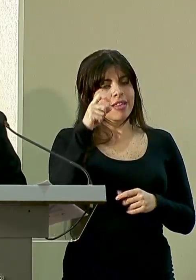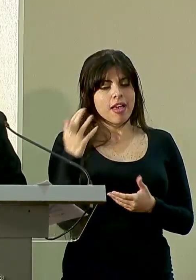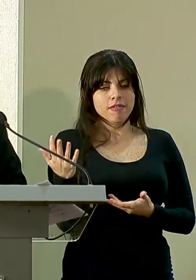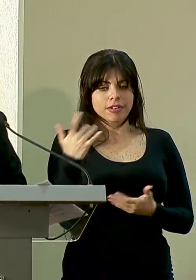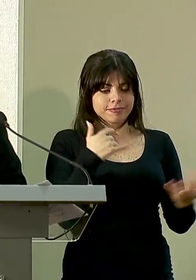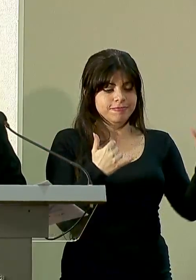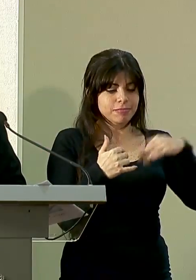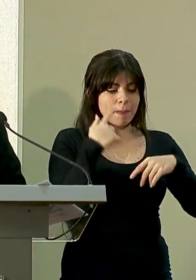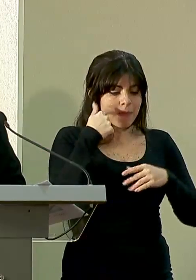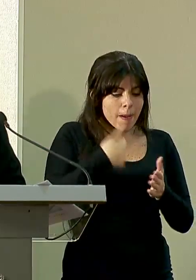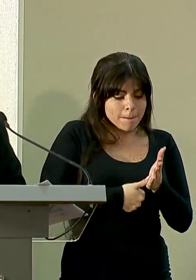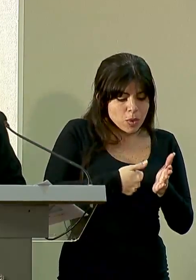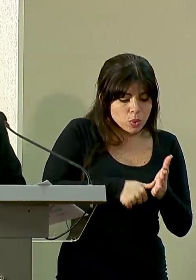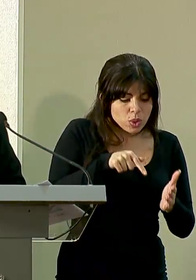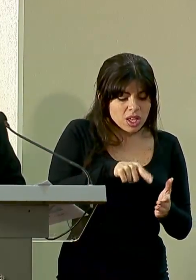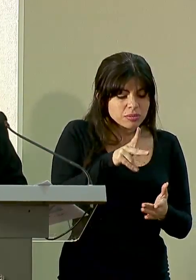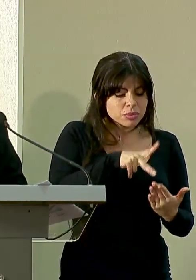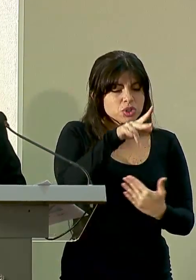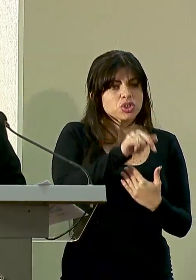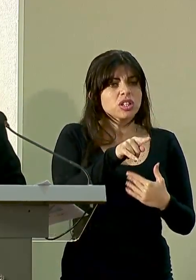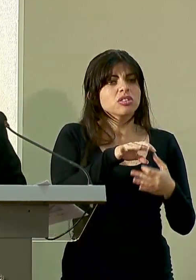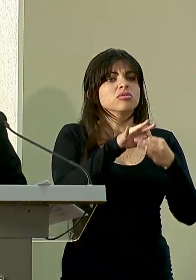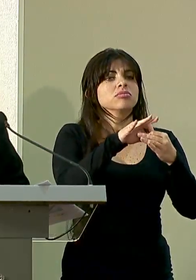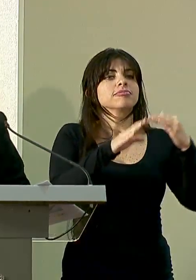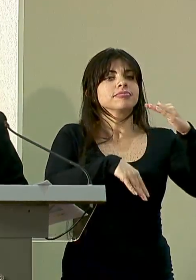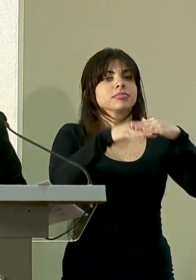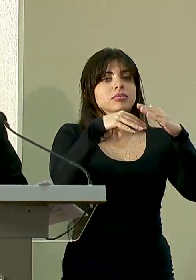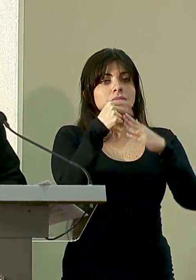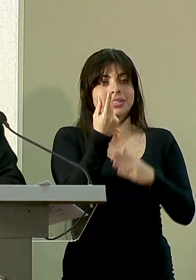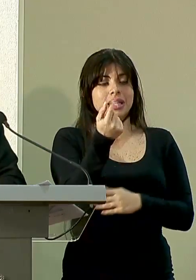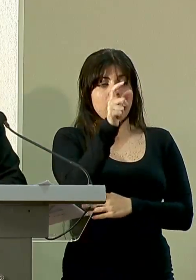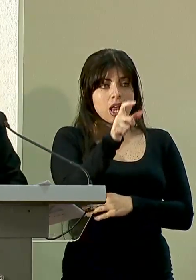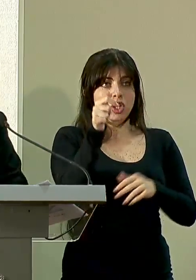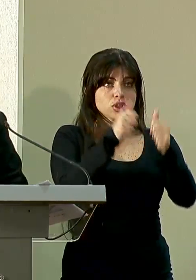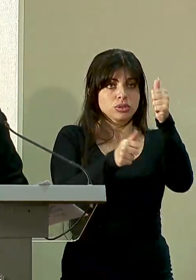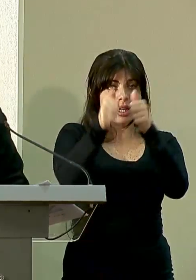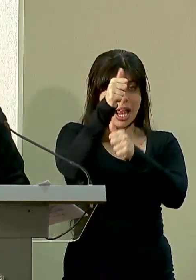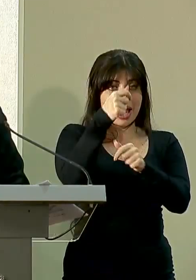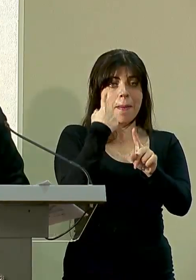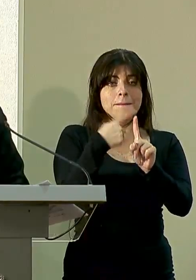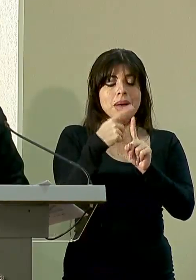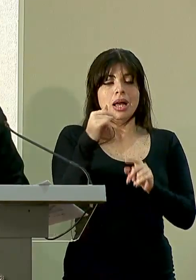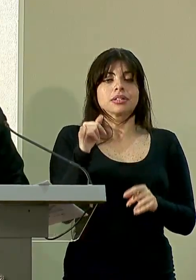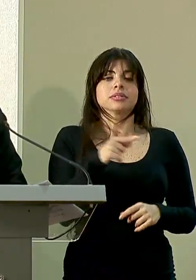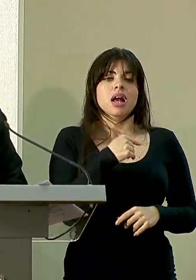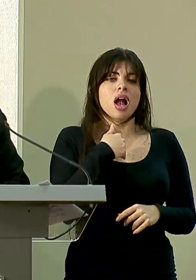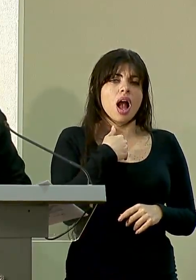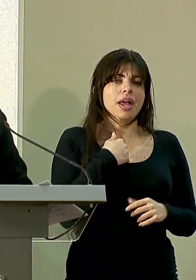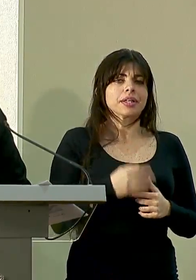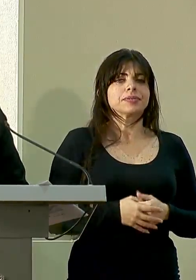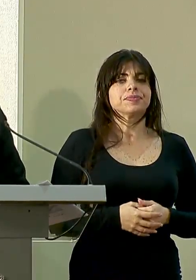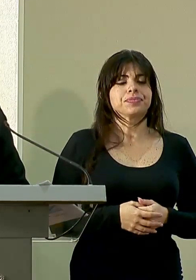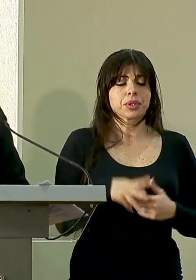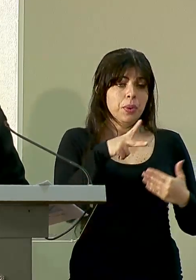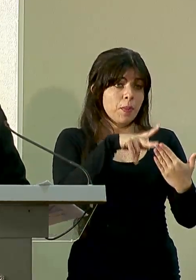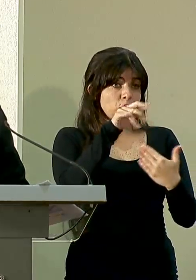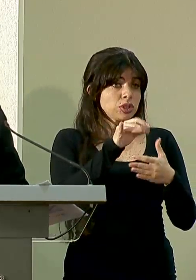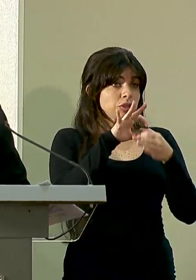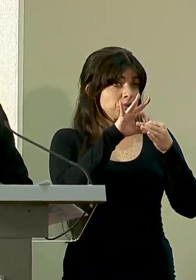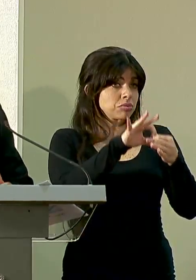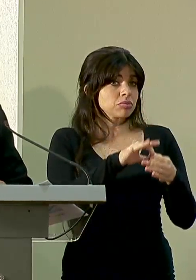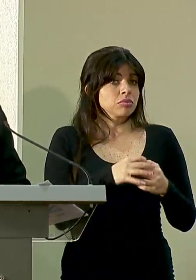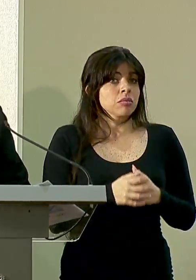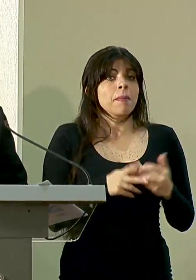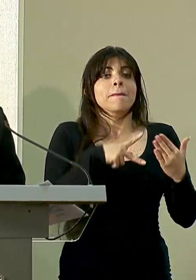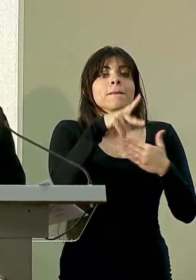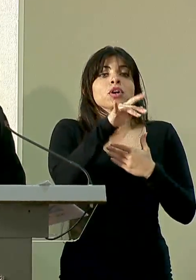votación proyectos relacionados con topes a los salarios de los jerarcas, ¿verdad? Tenemos por ahí proyecto relacionado,